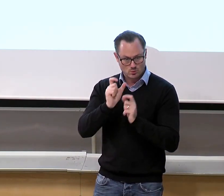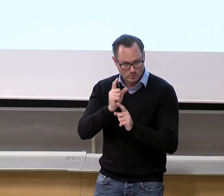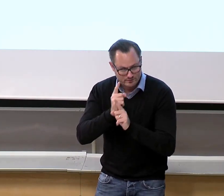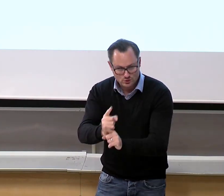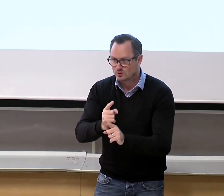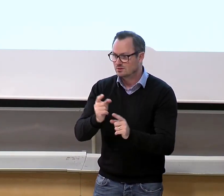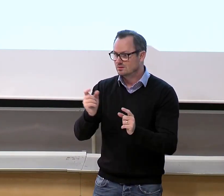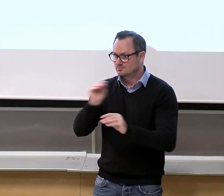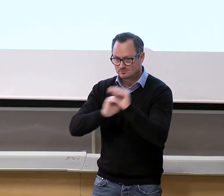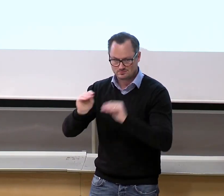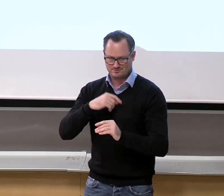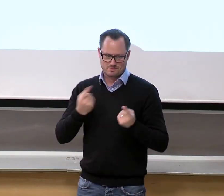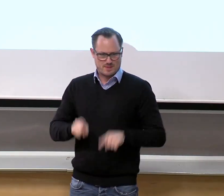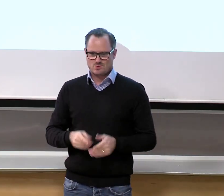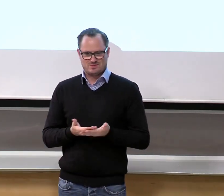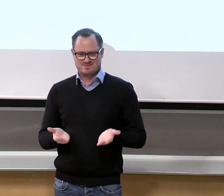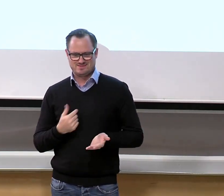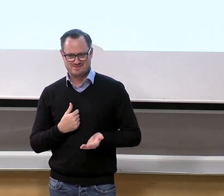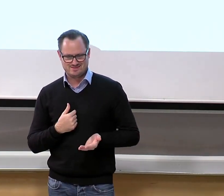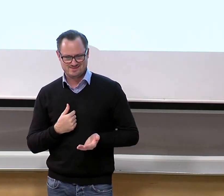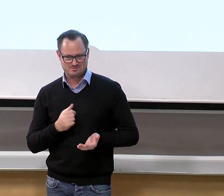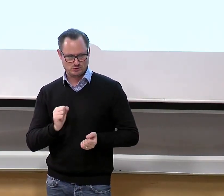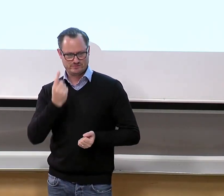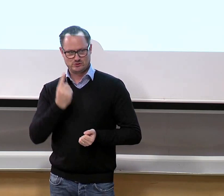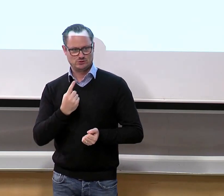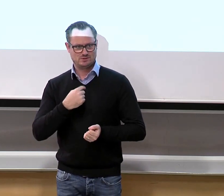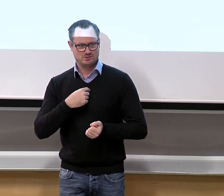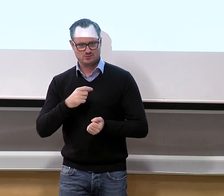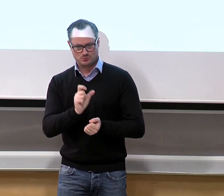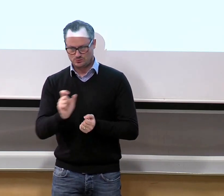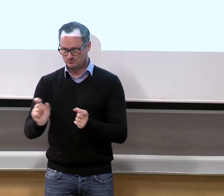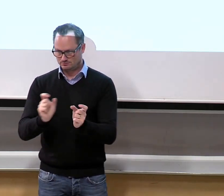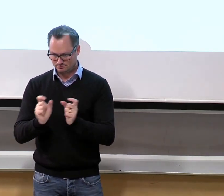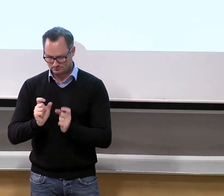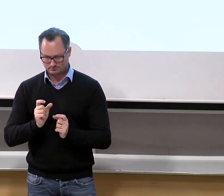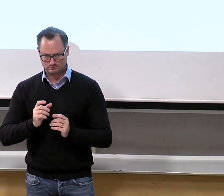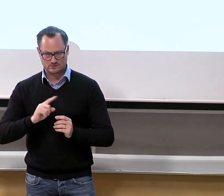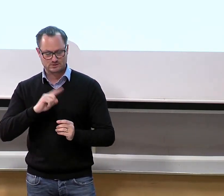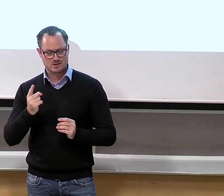lära sig att till exempel böja ord eller om de följde den här processbarhetsteorin.